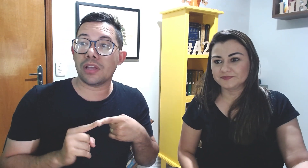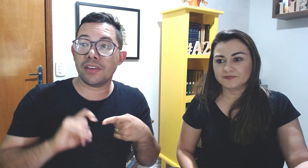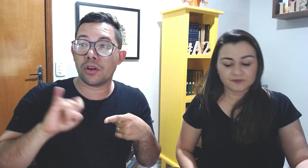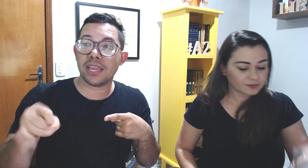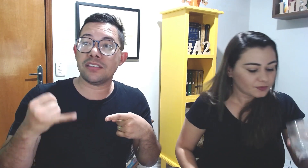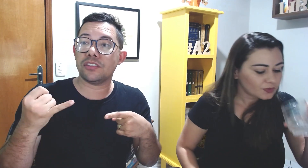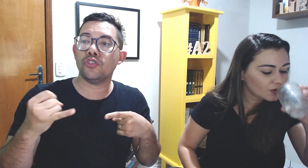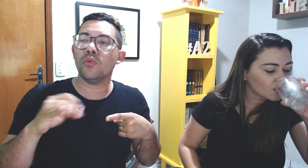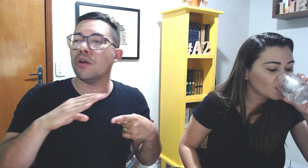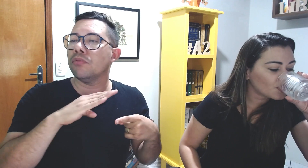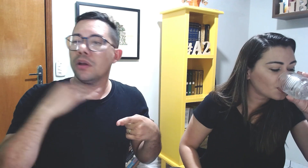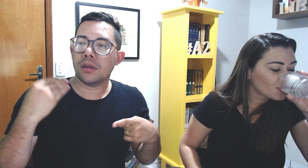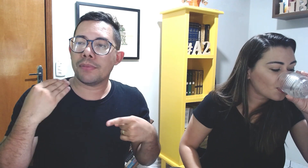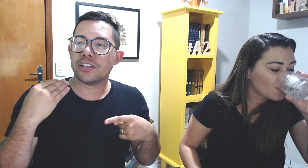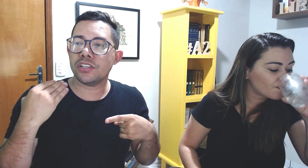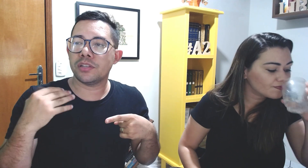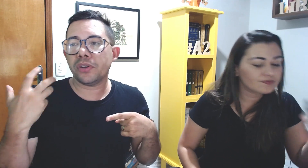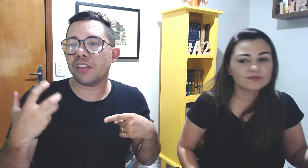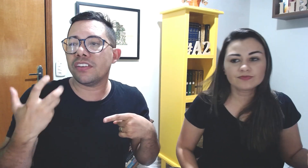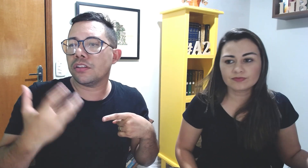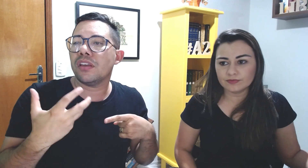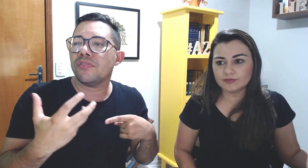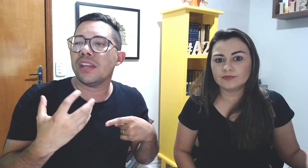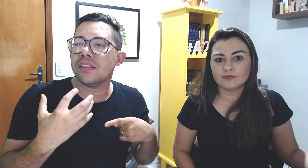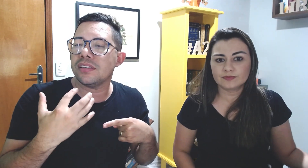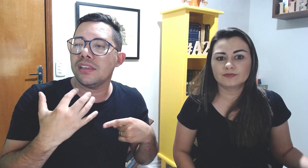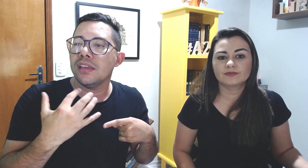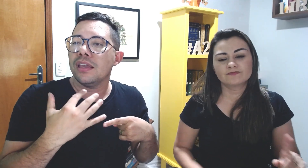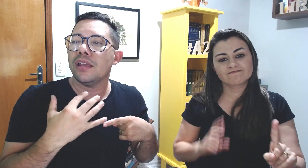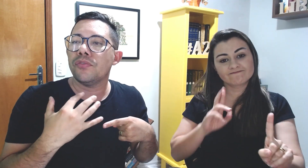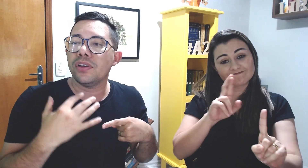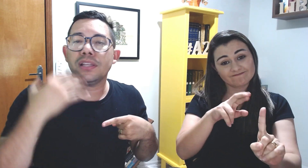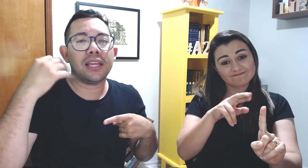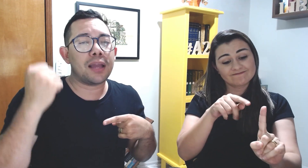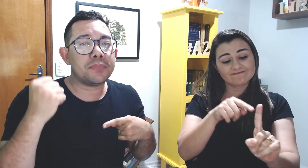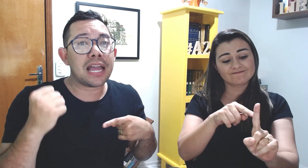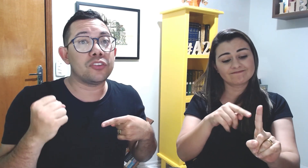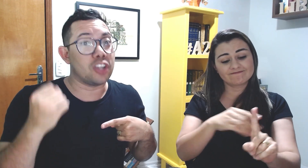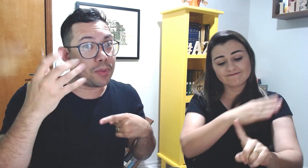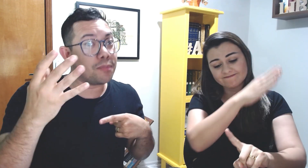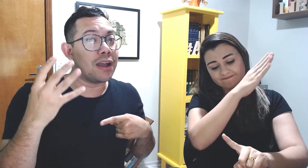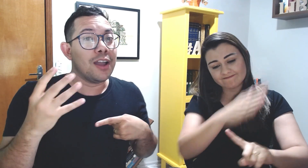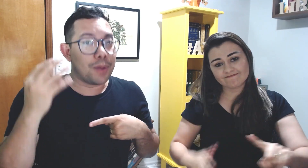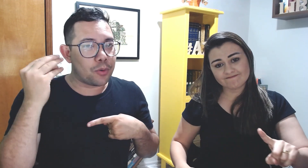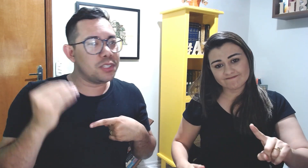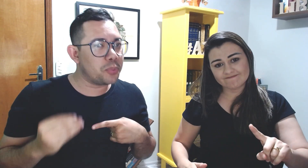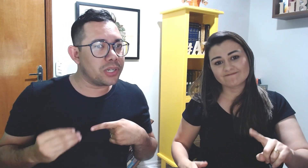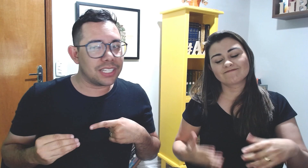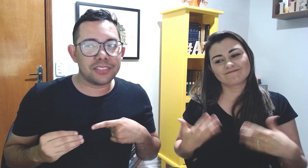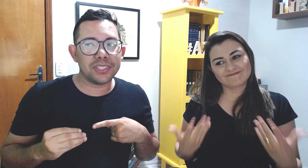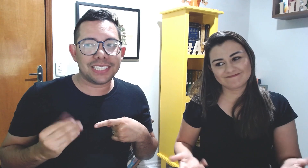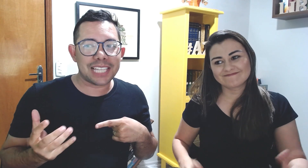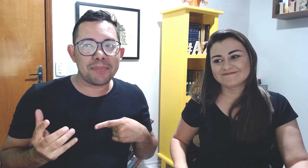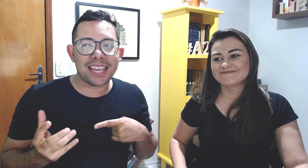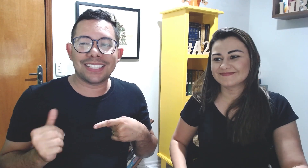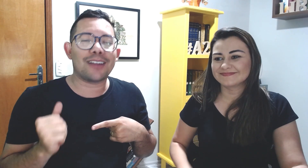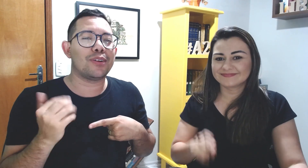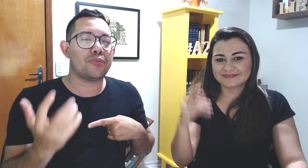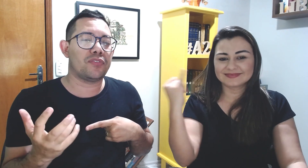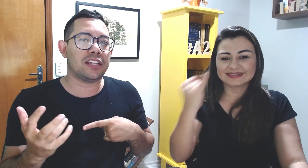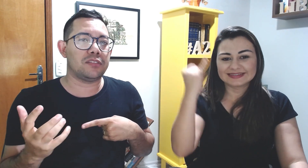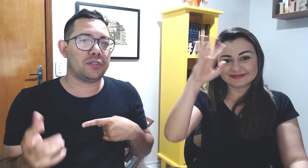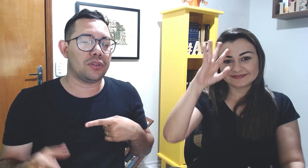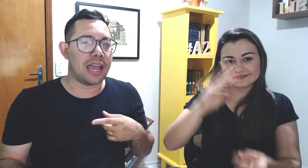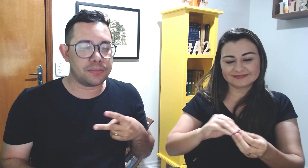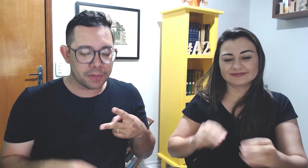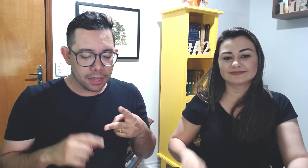Isso, tá vendo? Esse João Batista, porque fazendo a referência que ele foi decapitado. Já é uma coisa importante você saber, tá? Quando